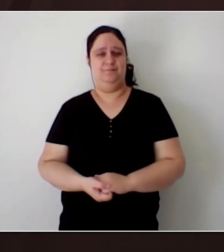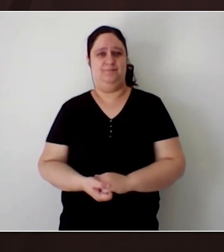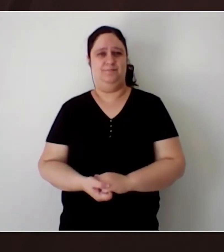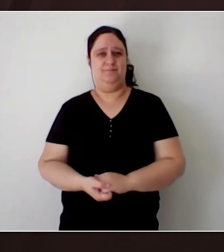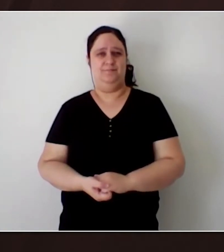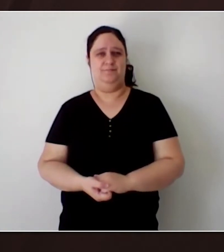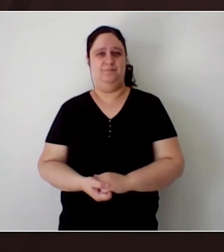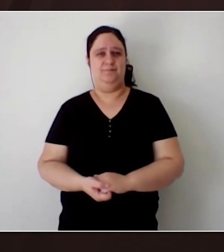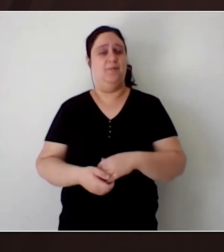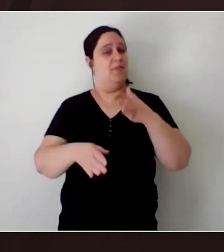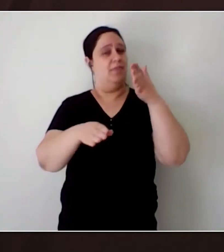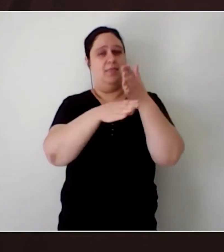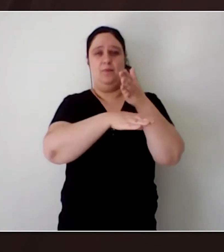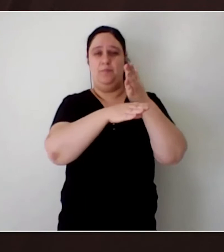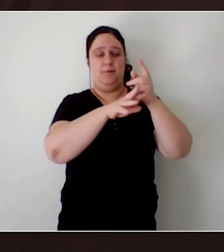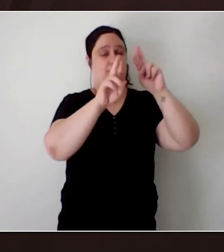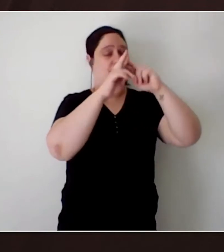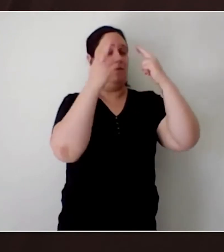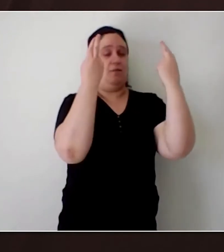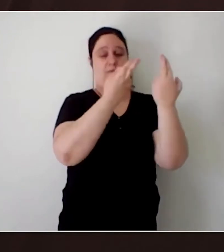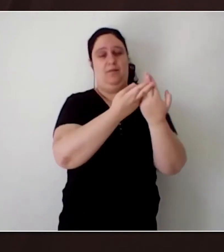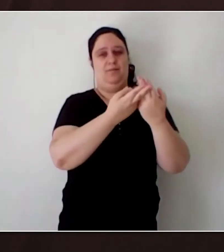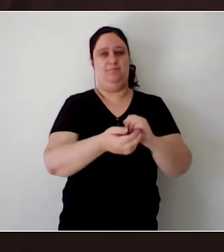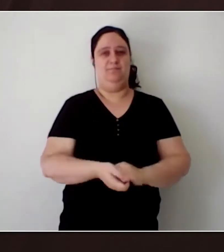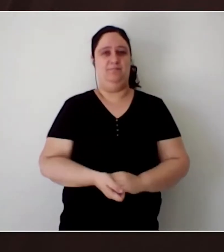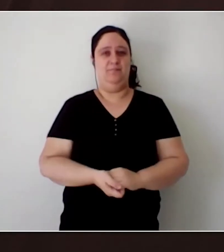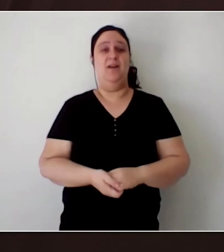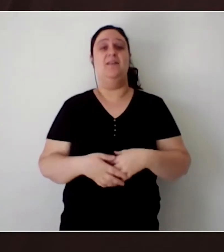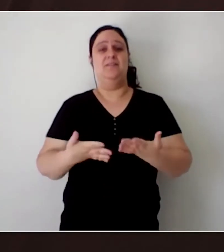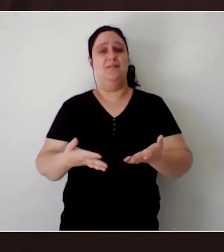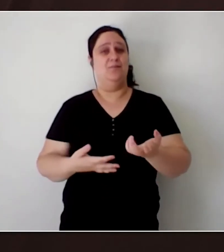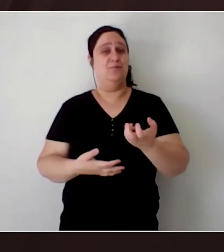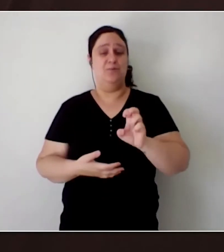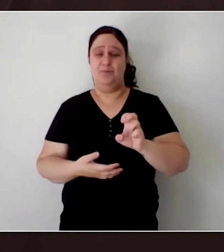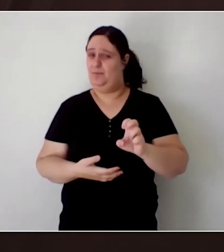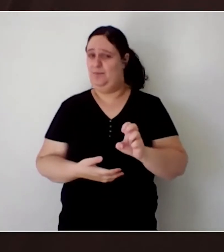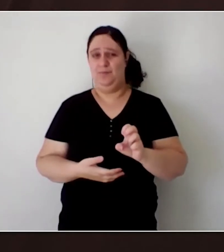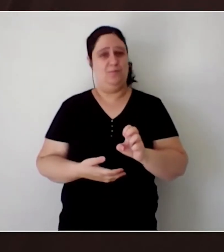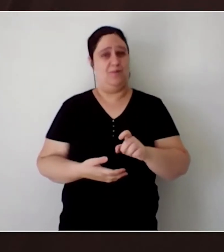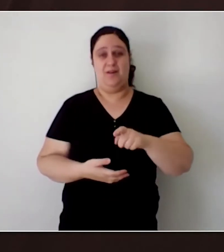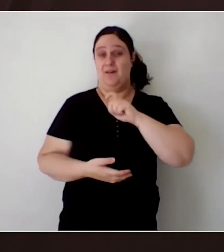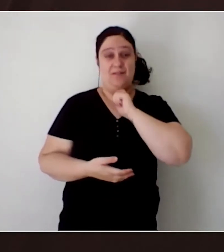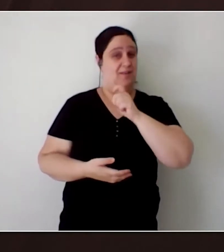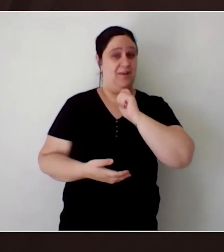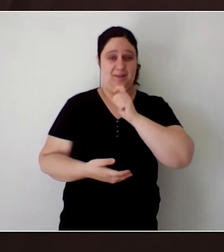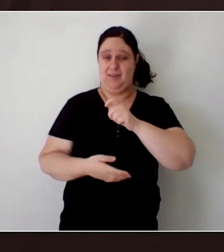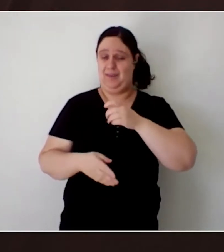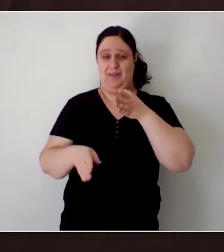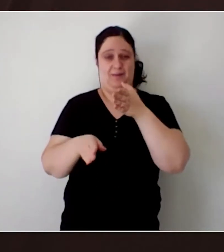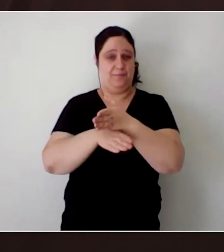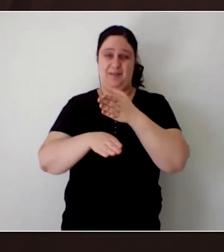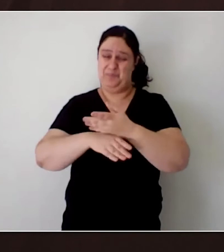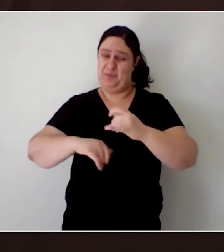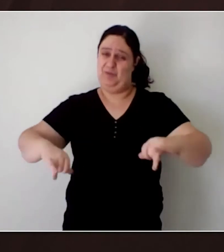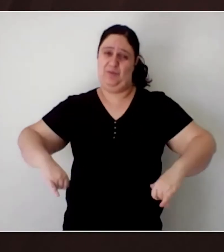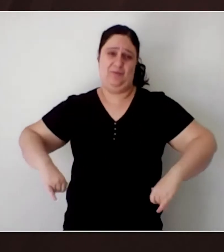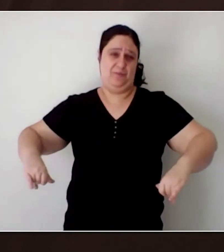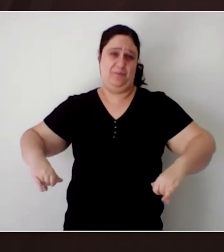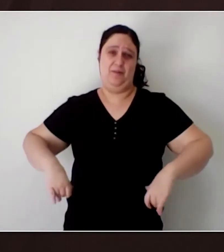dano. Tá? Então eu não desejo para ninguém ficar nesse dano. Por isso, irmãos, vamos manter simplicidade entre